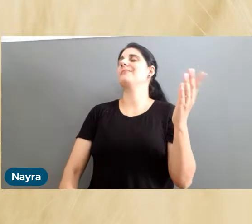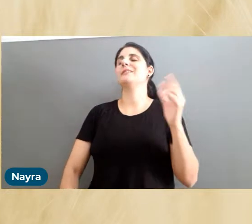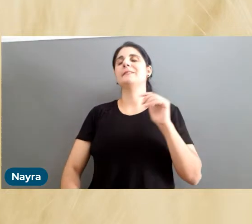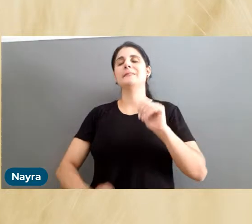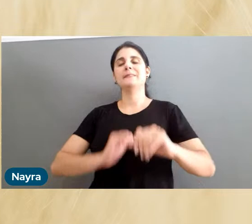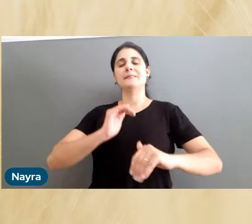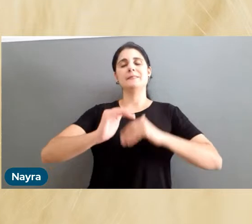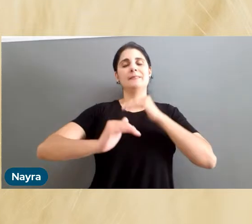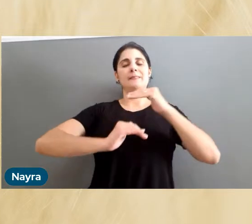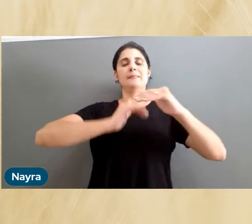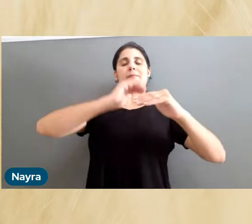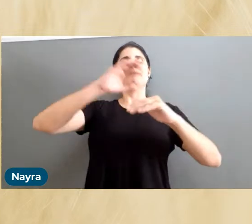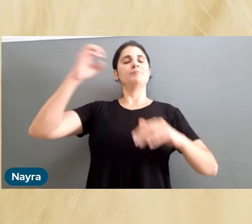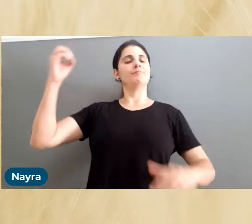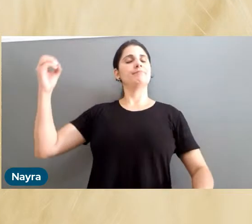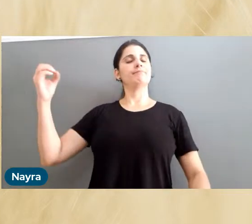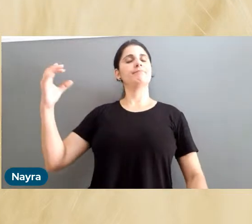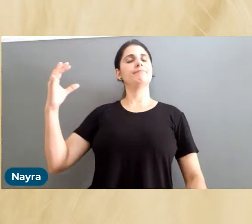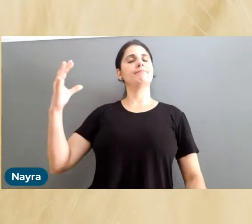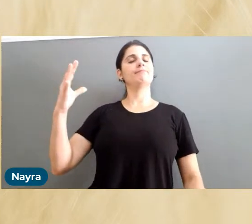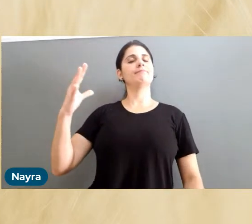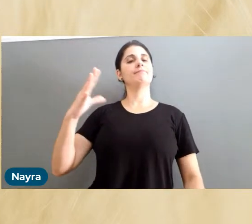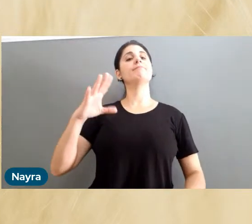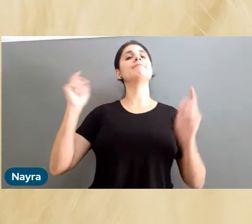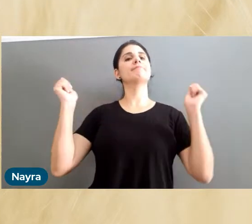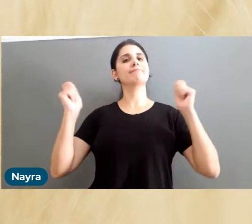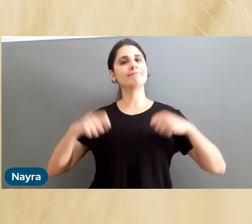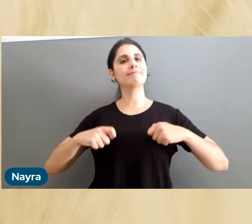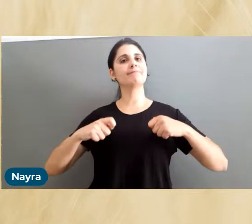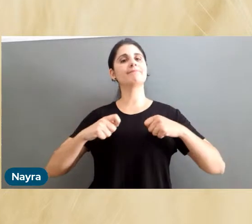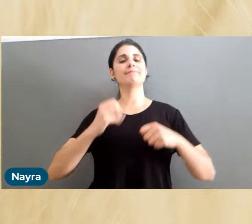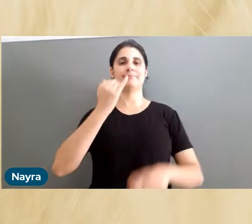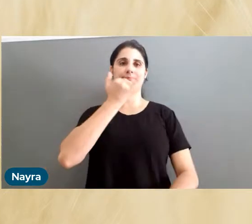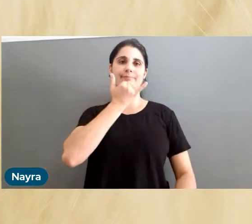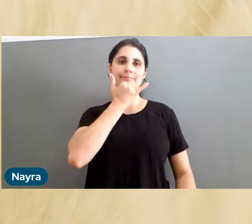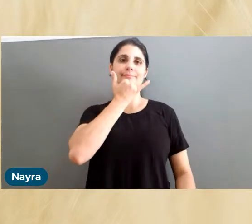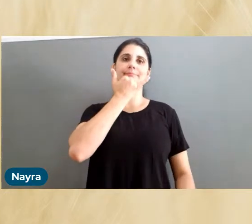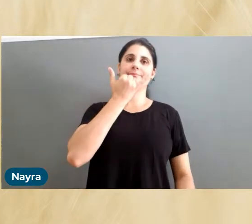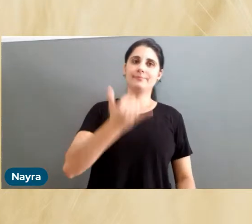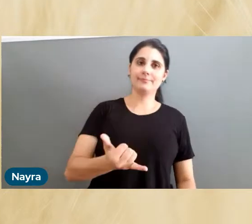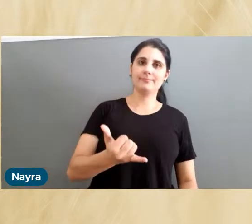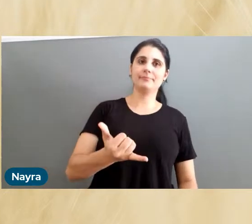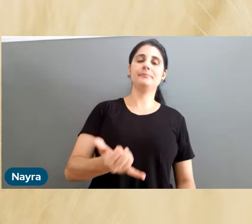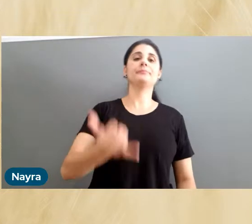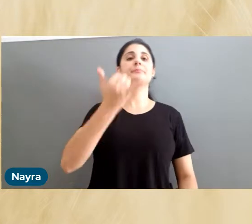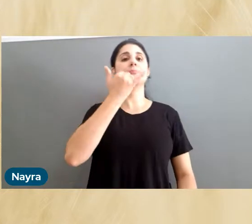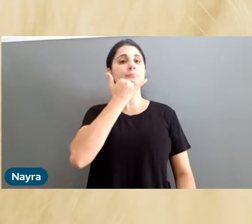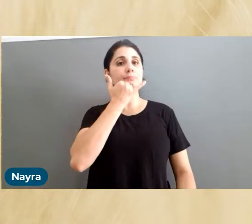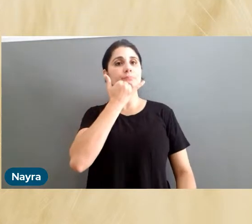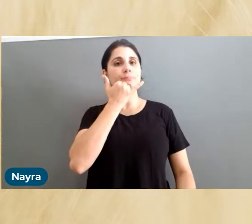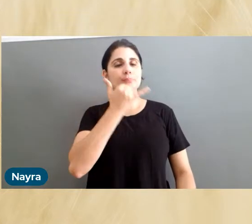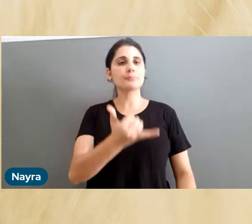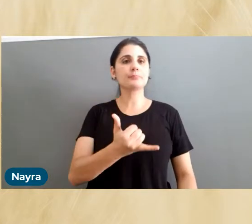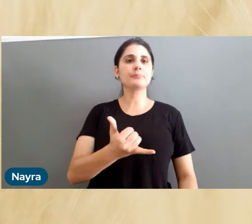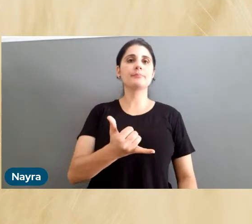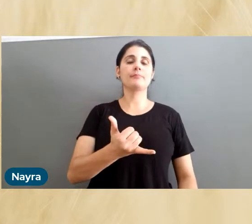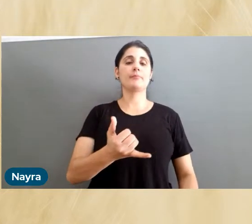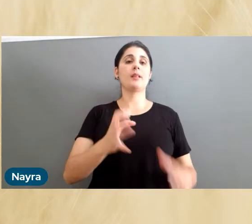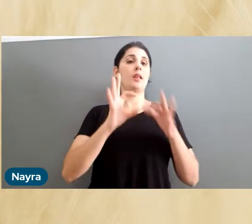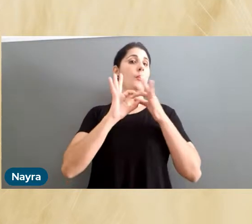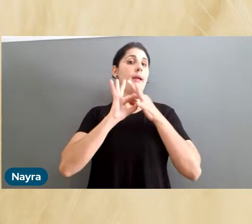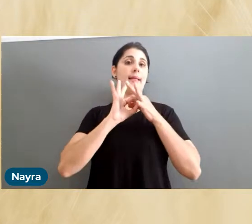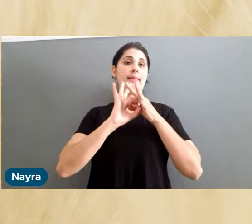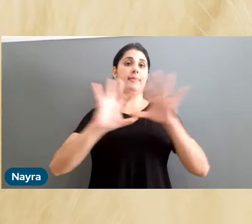avançar espiritualmente sem a capacidade do perdão. O perdão que não é uma carta de alforria para